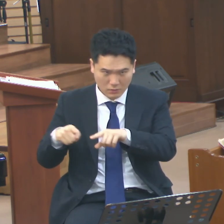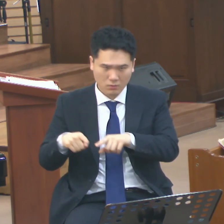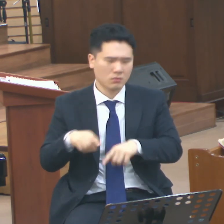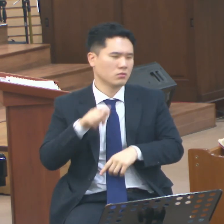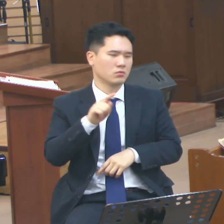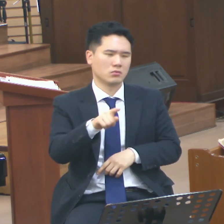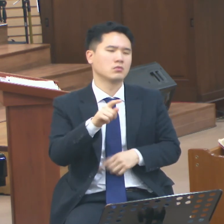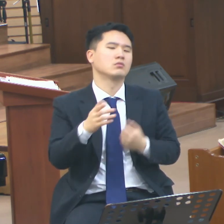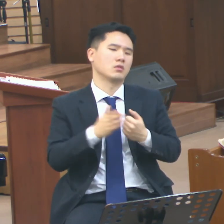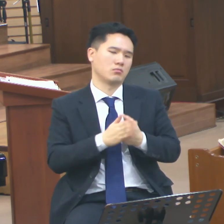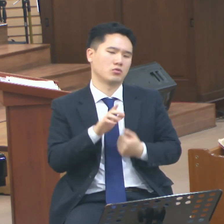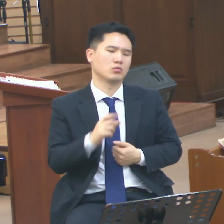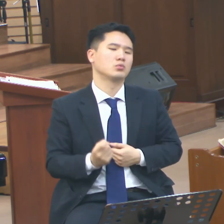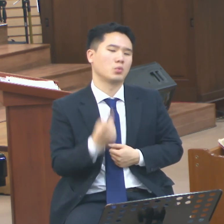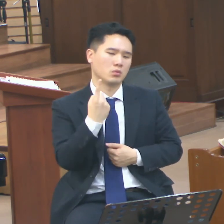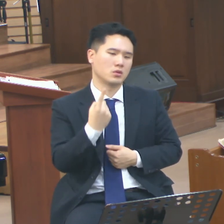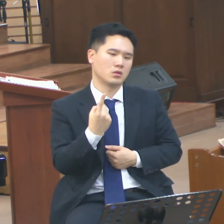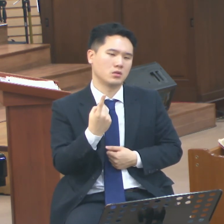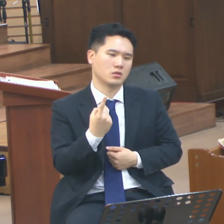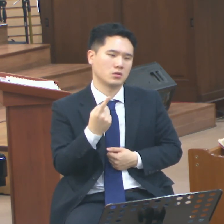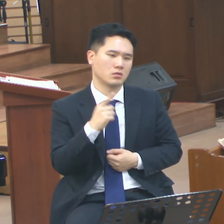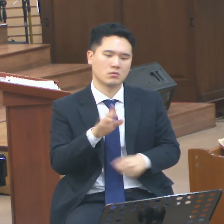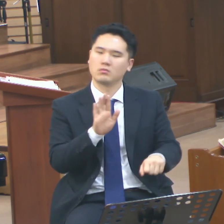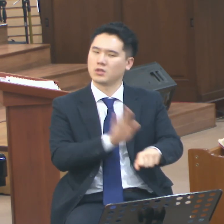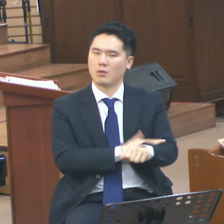외모가 전부니까 안 된다.